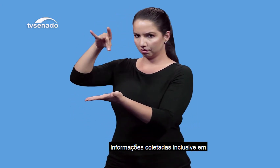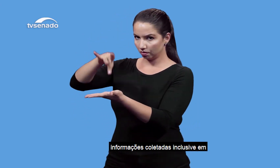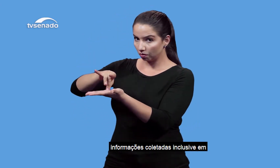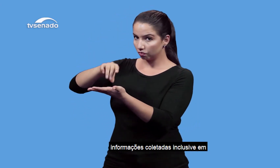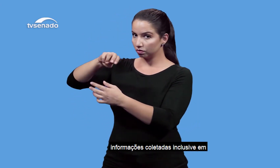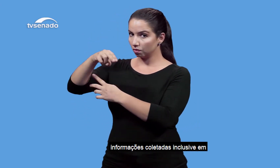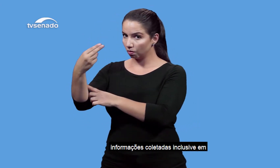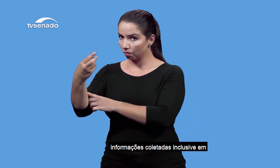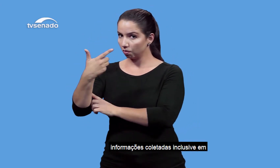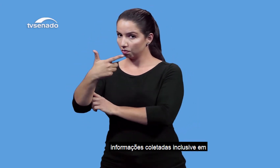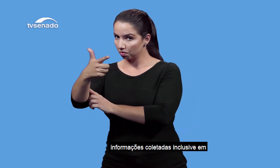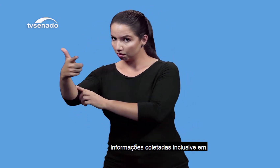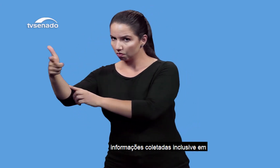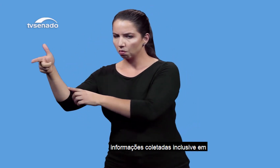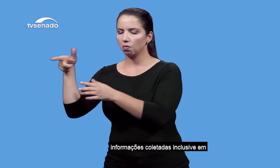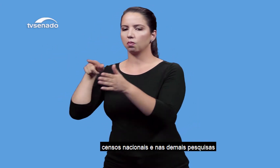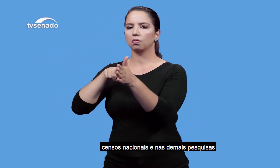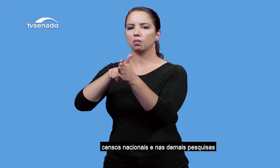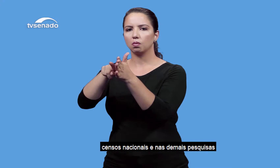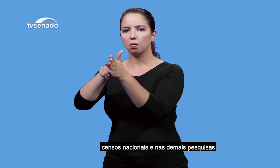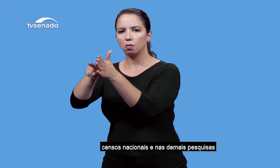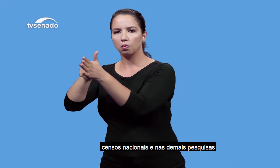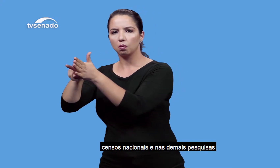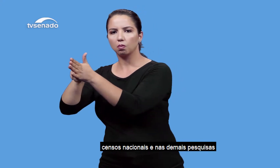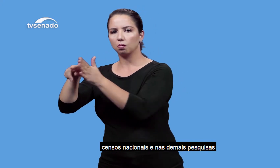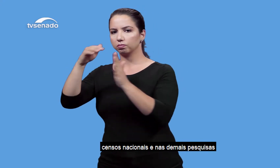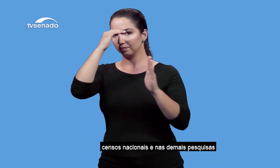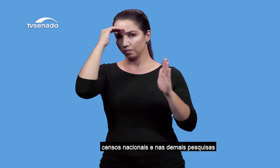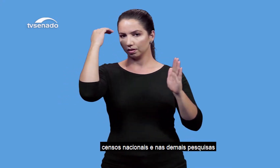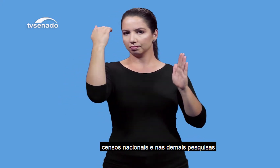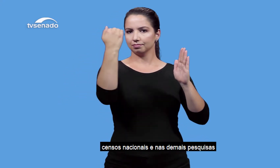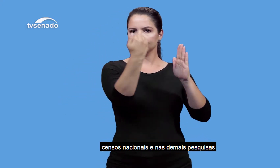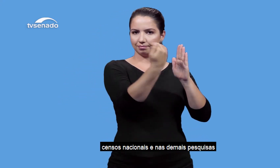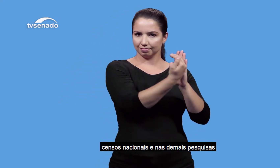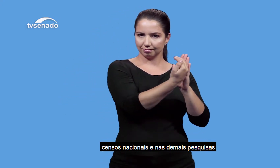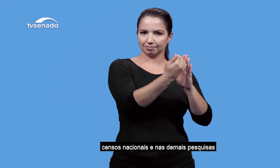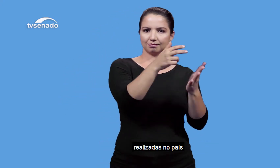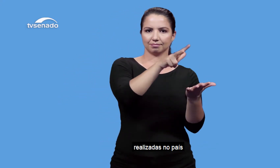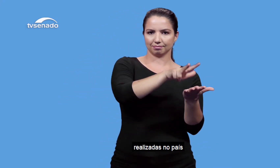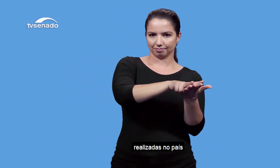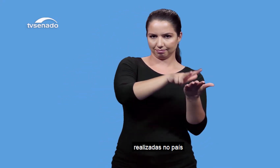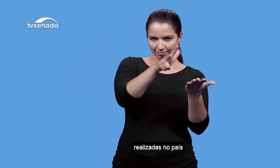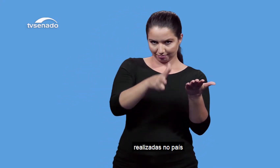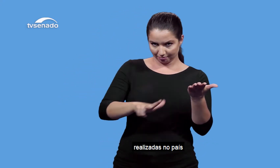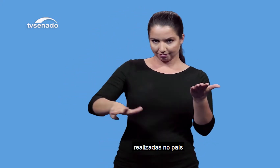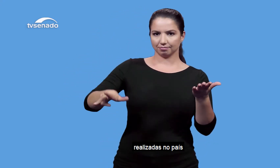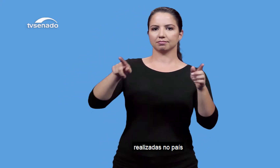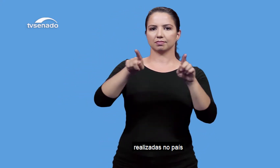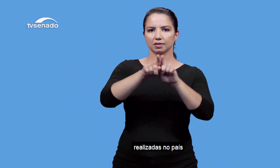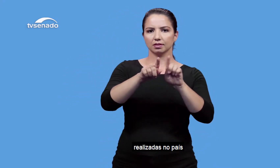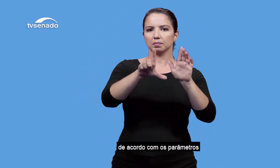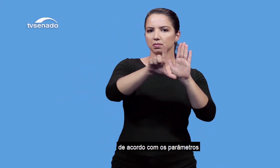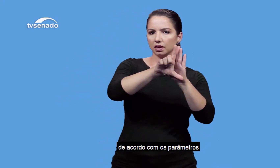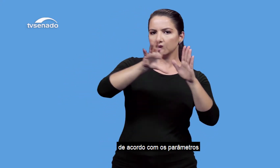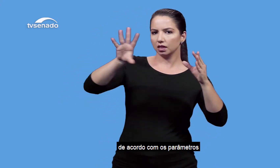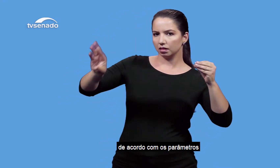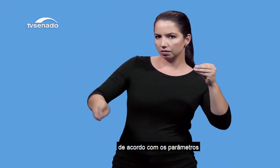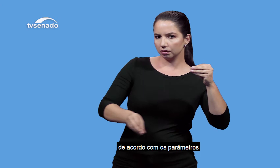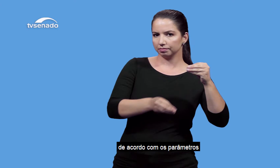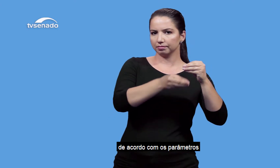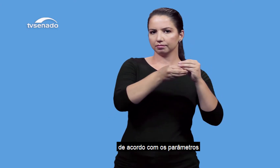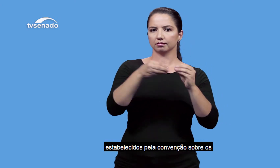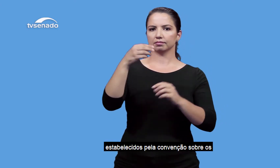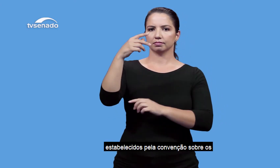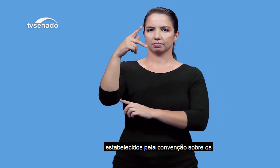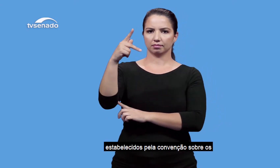coletadas inclusive em censos nacionais e nas demais pesquisas realizadas no país de acordo